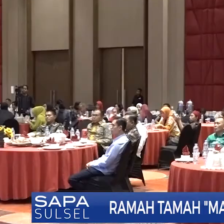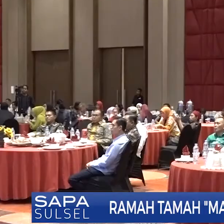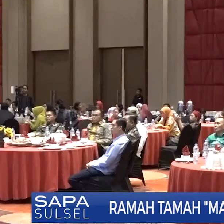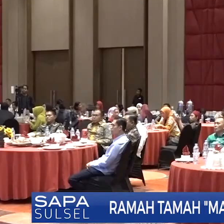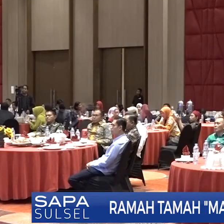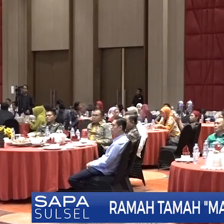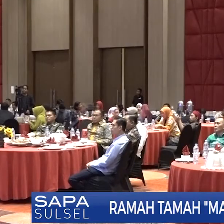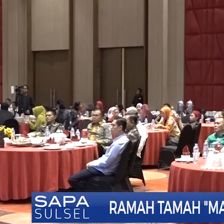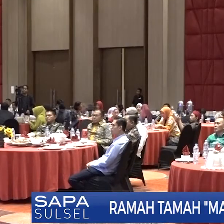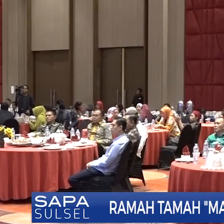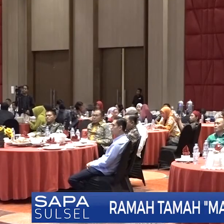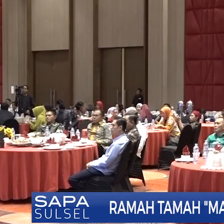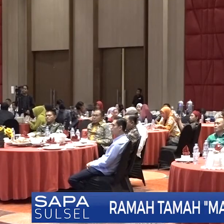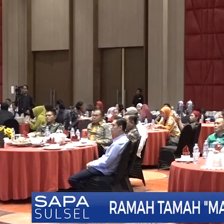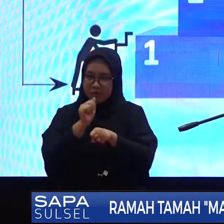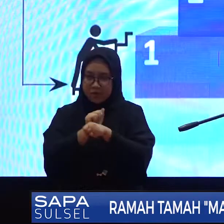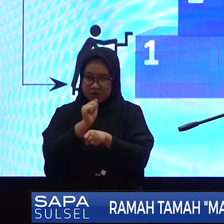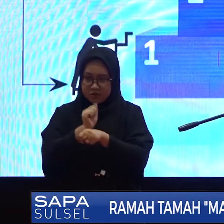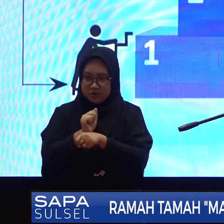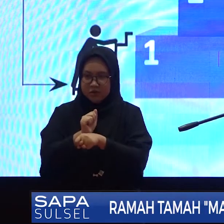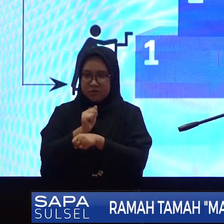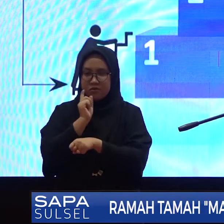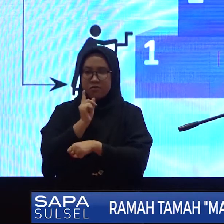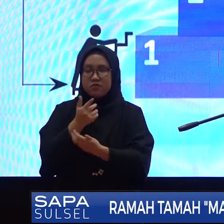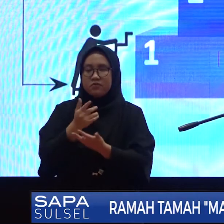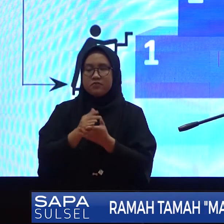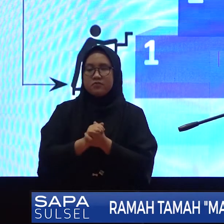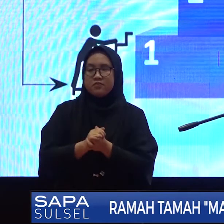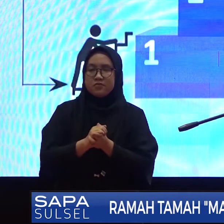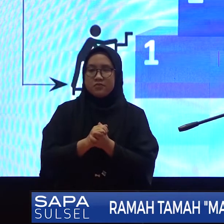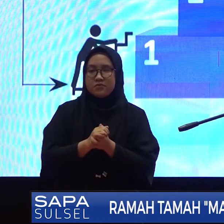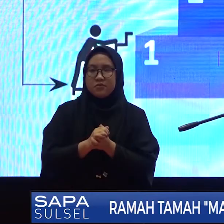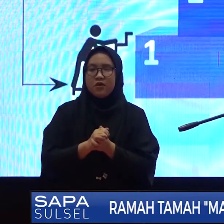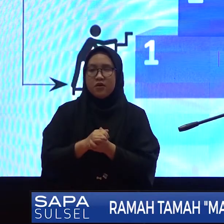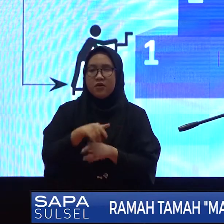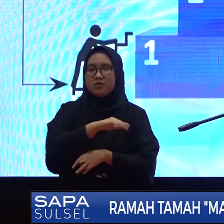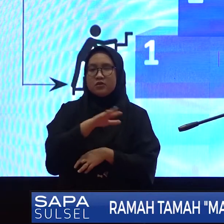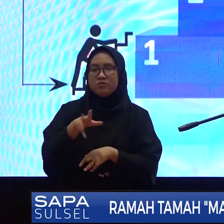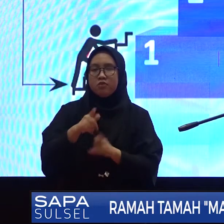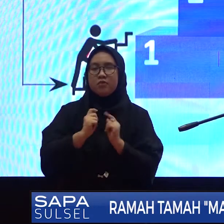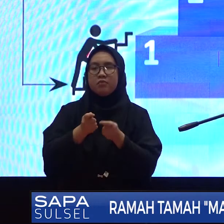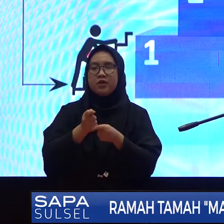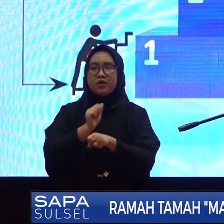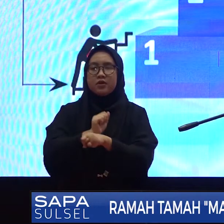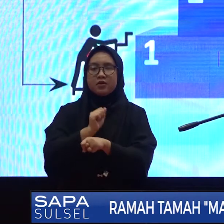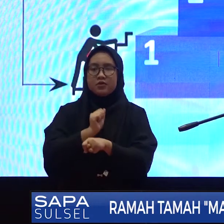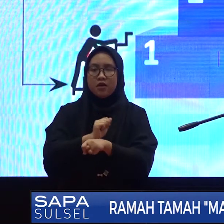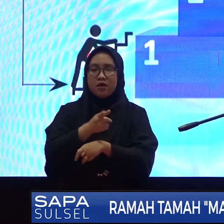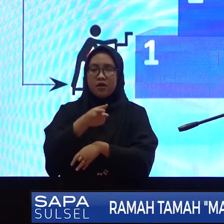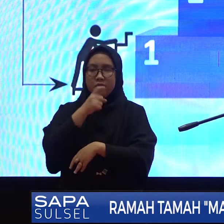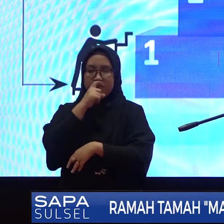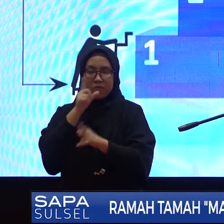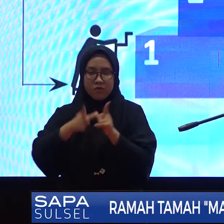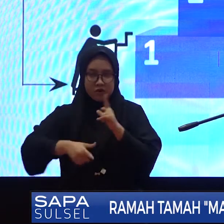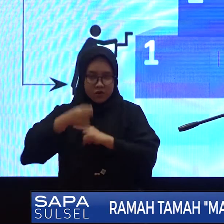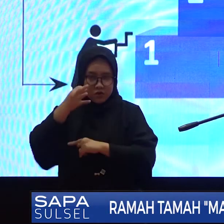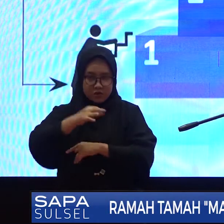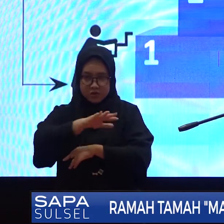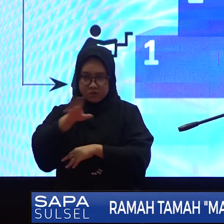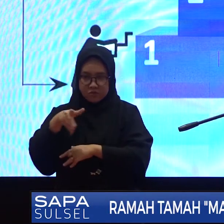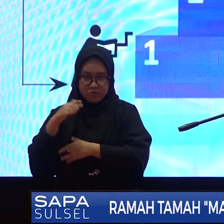hak dasar para pekerja dan penegakan kepatuhan kepada pemberi kerja Bapak Walikota